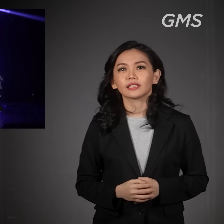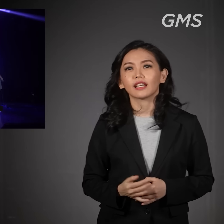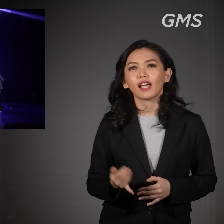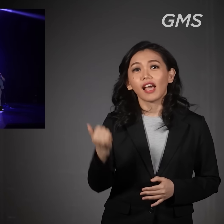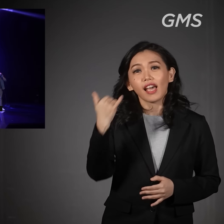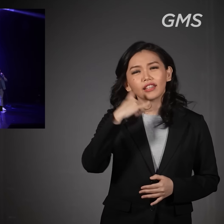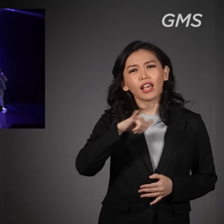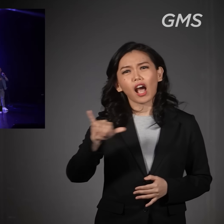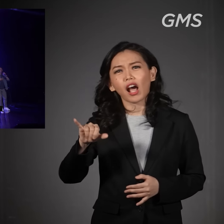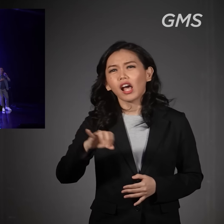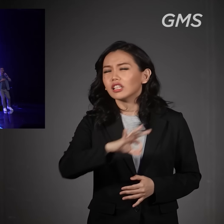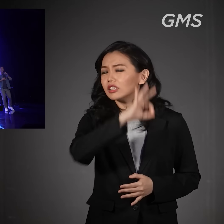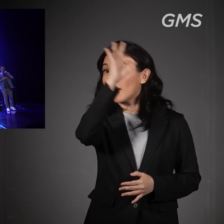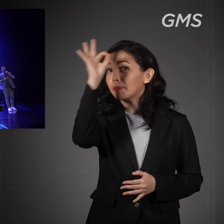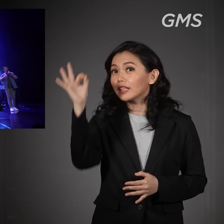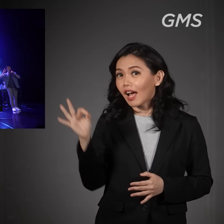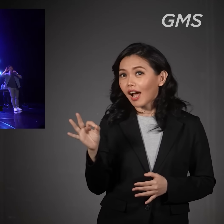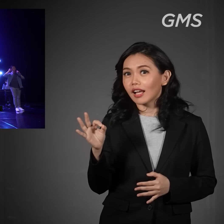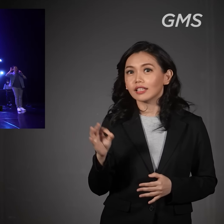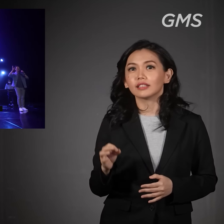yang tak pernah